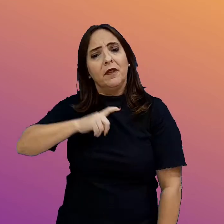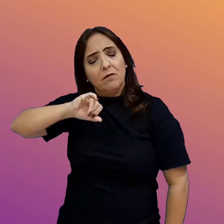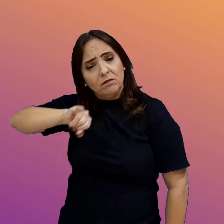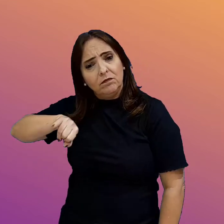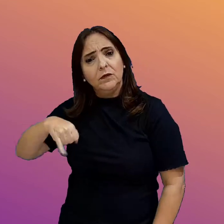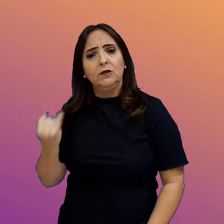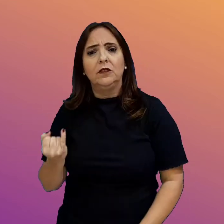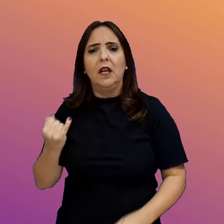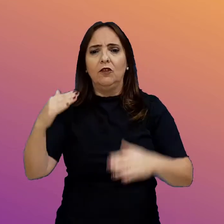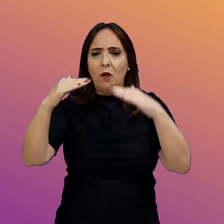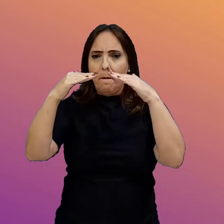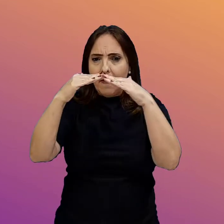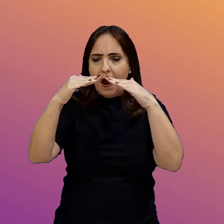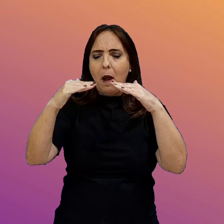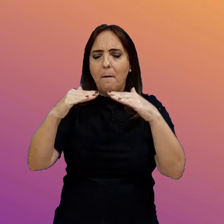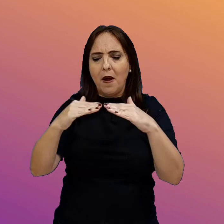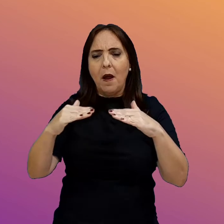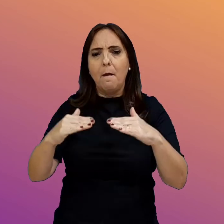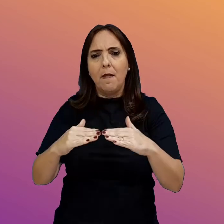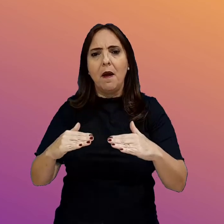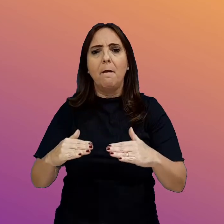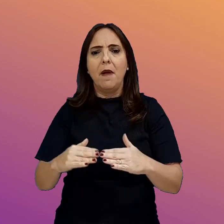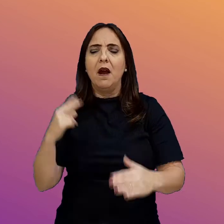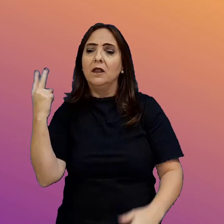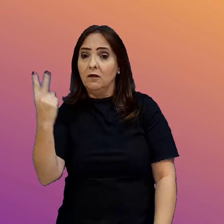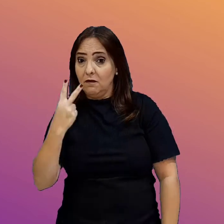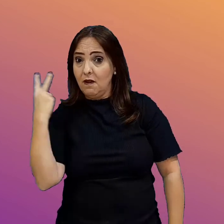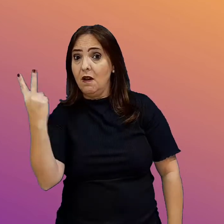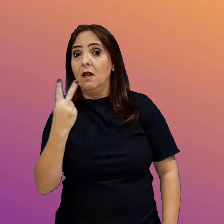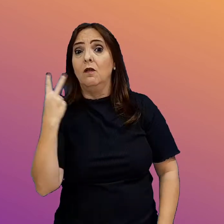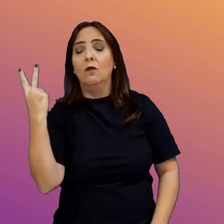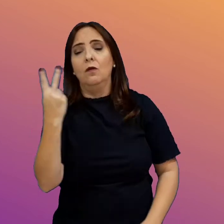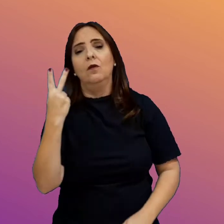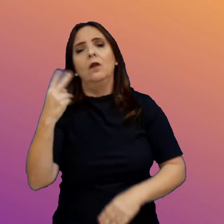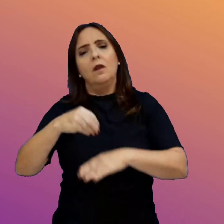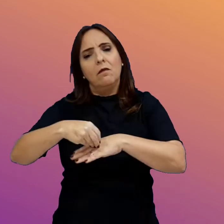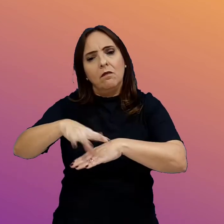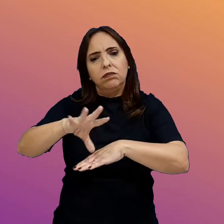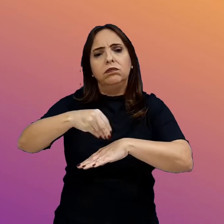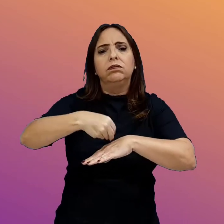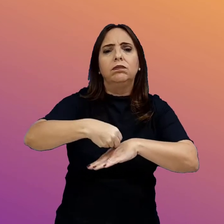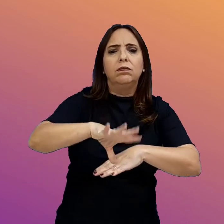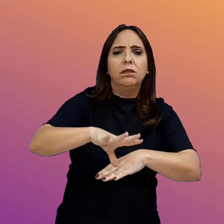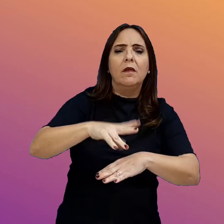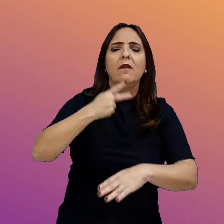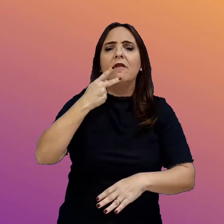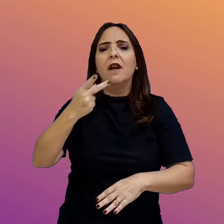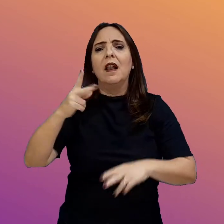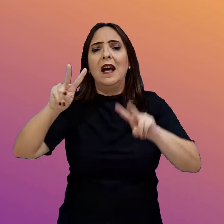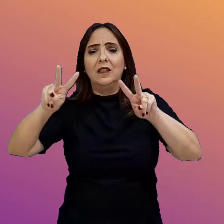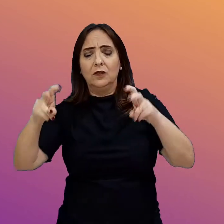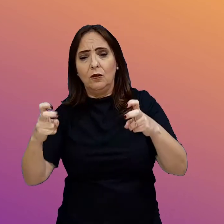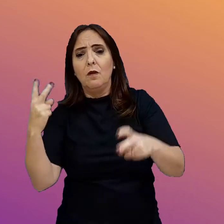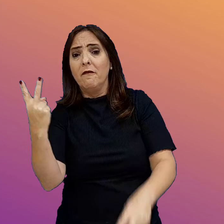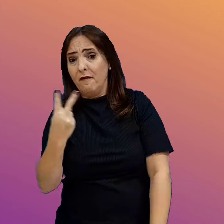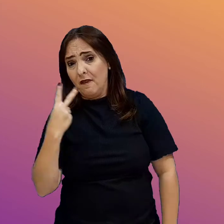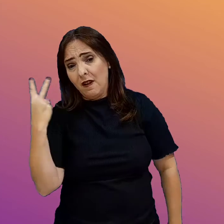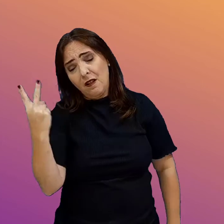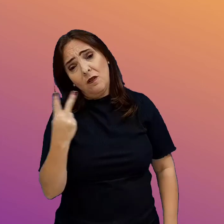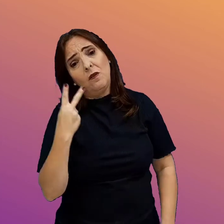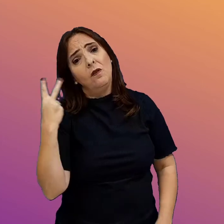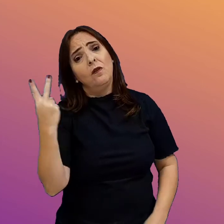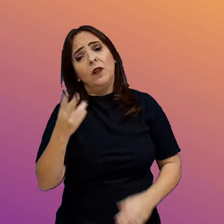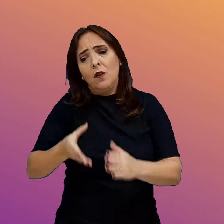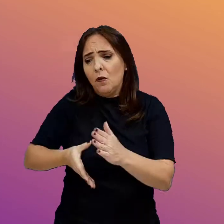de alinhar alguns princípios, de falar sobre valores,